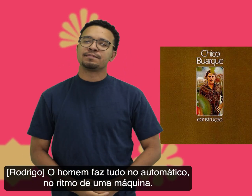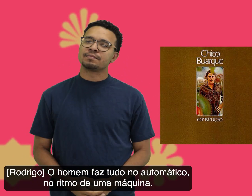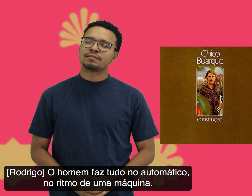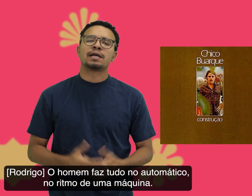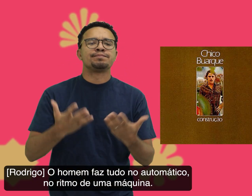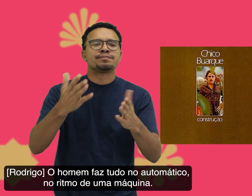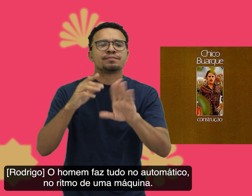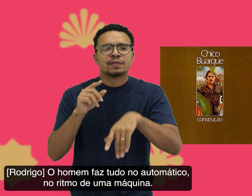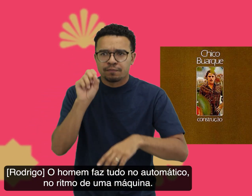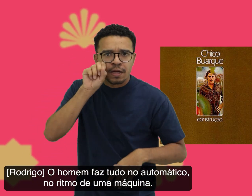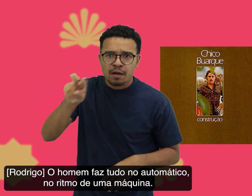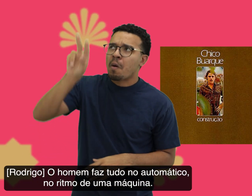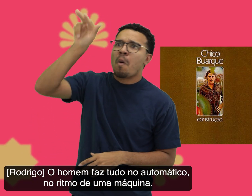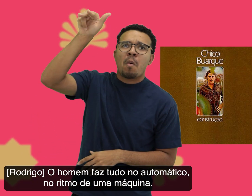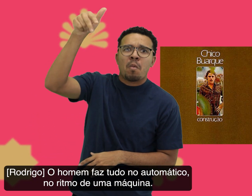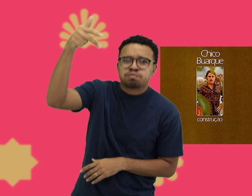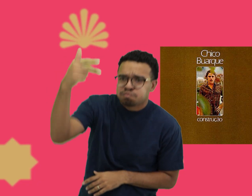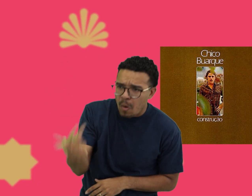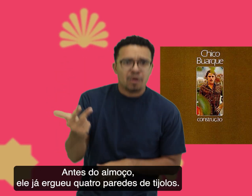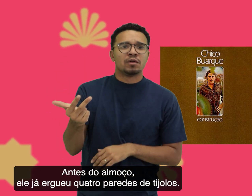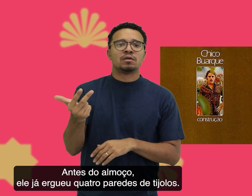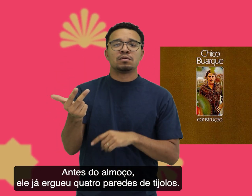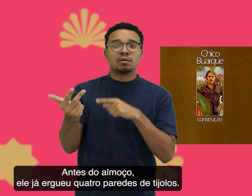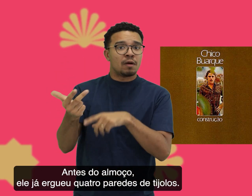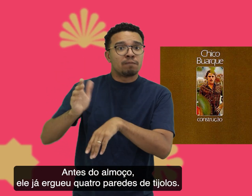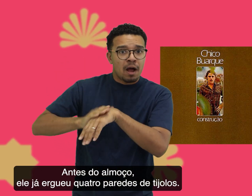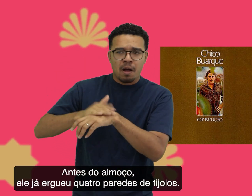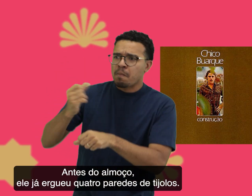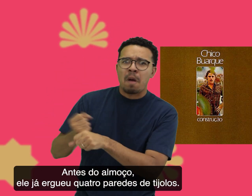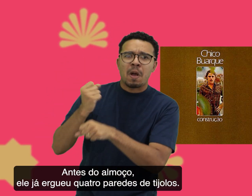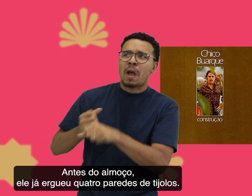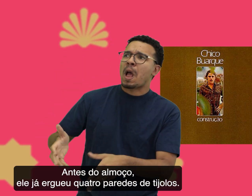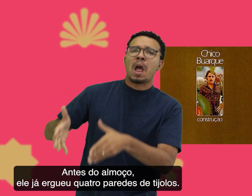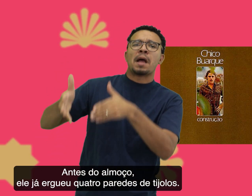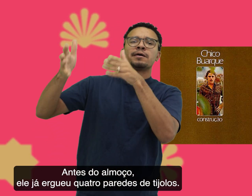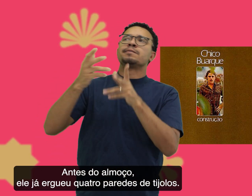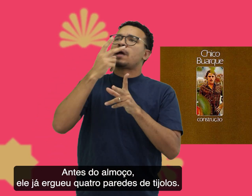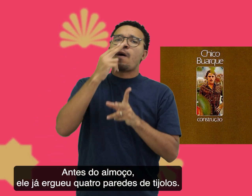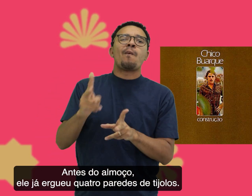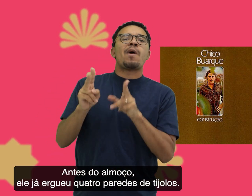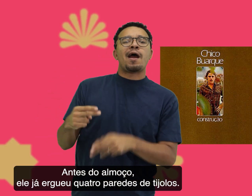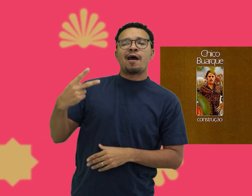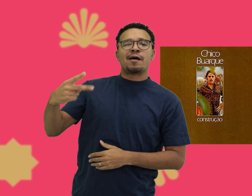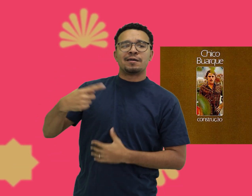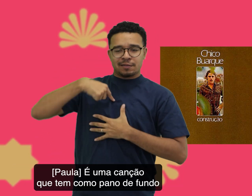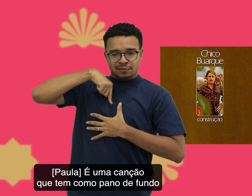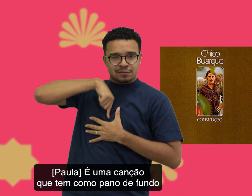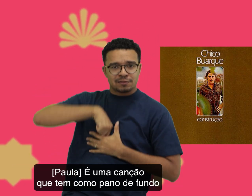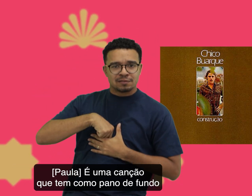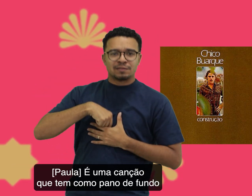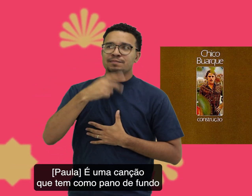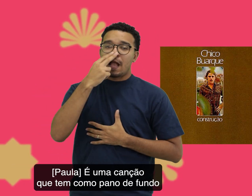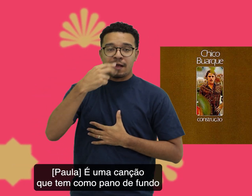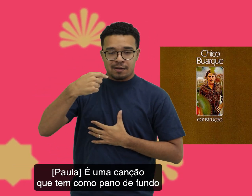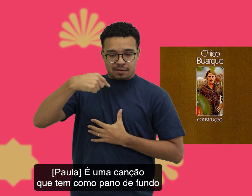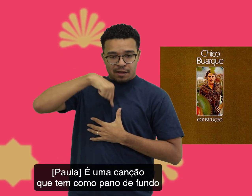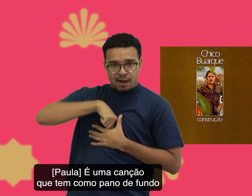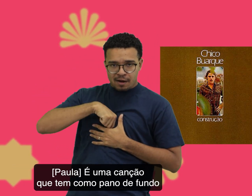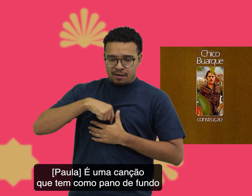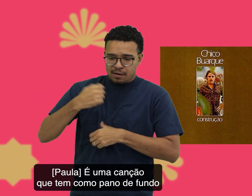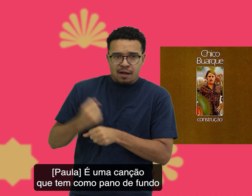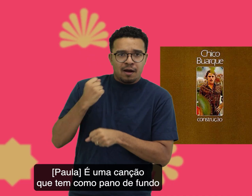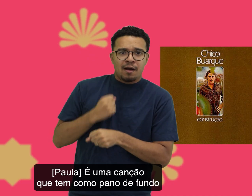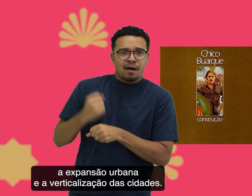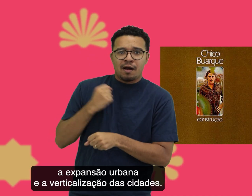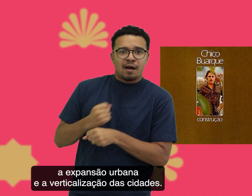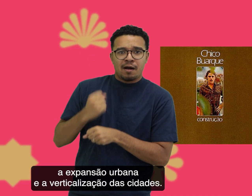faz tudo no automático, no ritmo de uma máquina. Antes do almoço, ele já ergueu 4 paredes de tijolos. É uma canção que